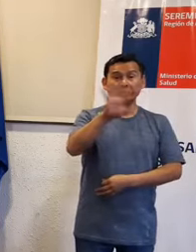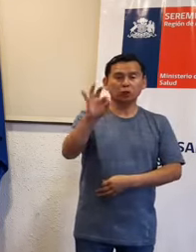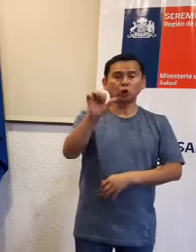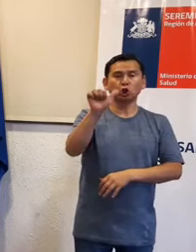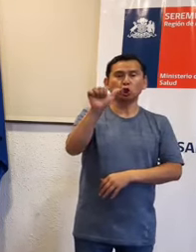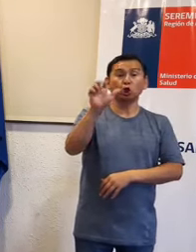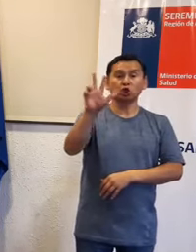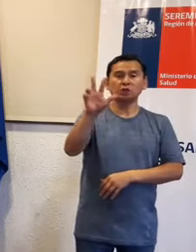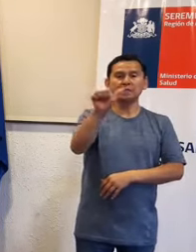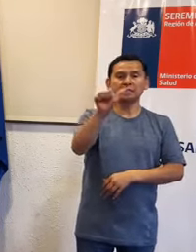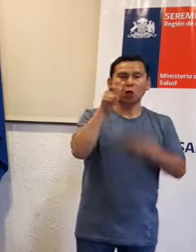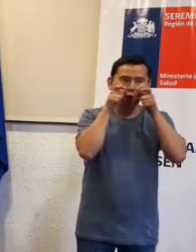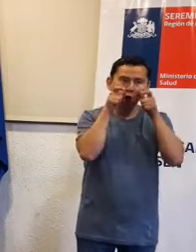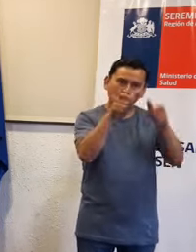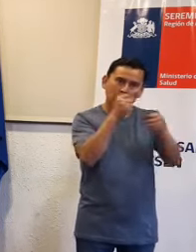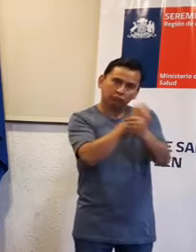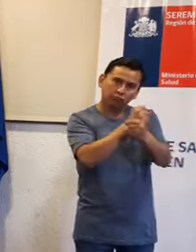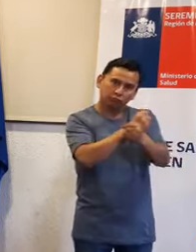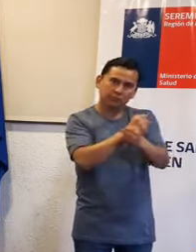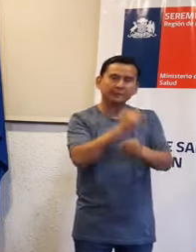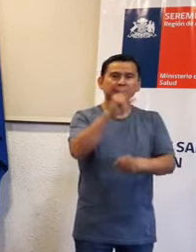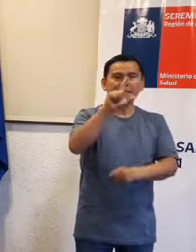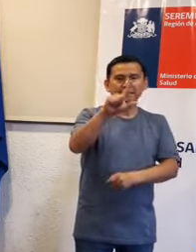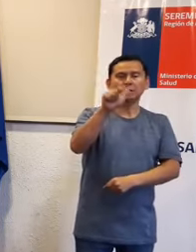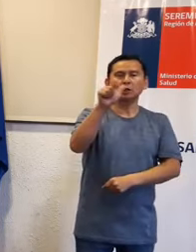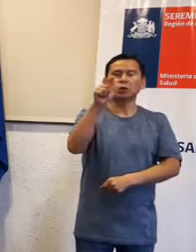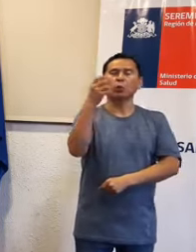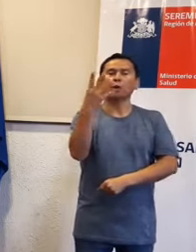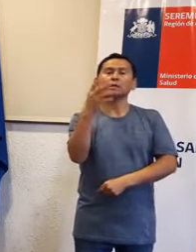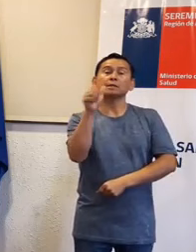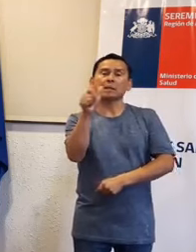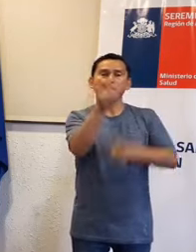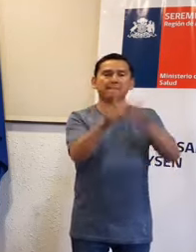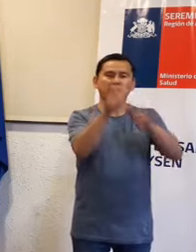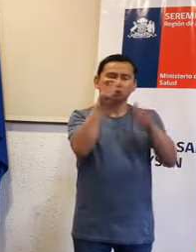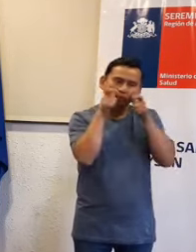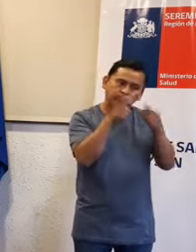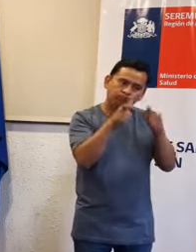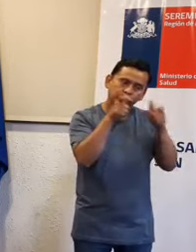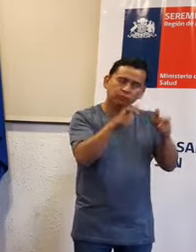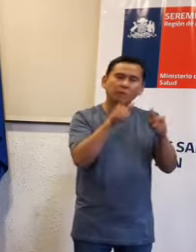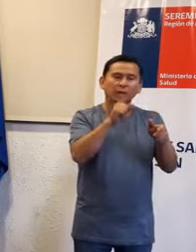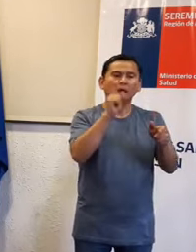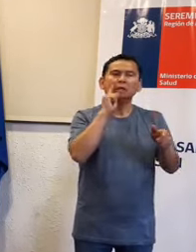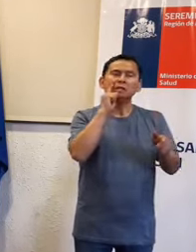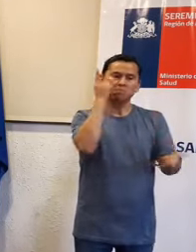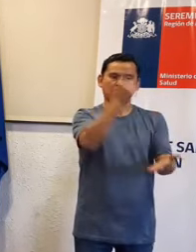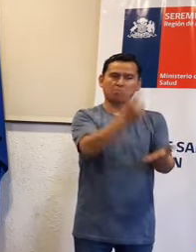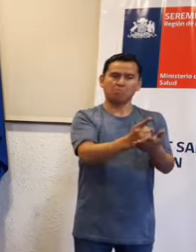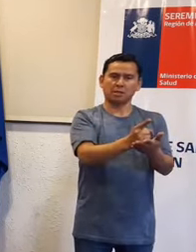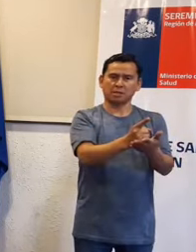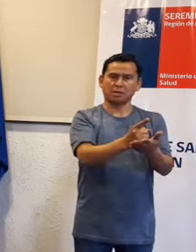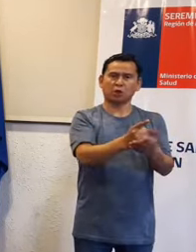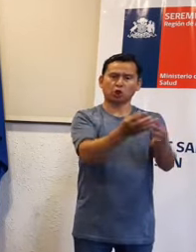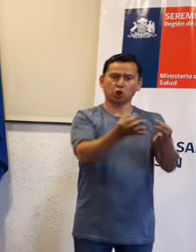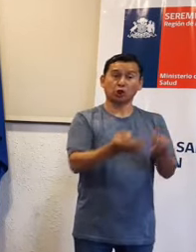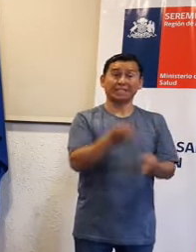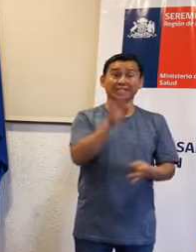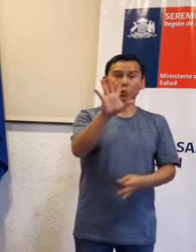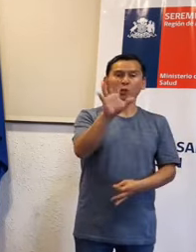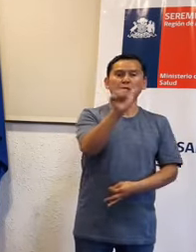que involucró a 746 personas logrando la devolución de personas de un total de